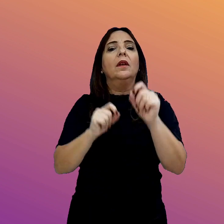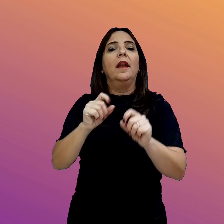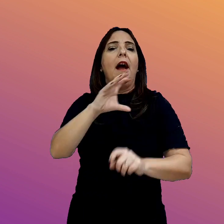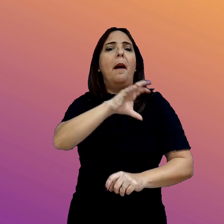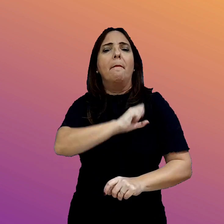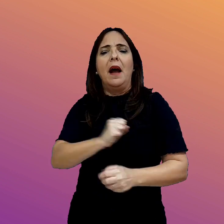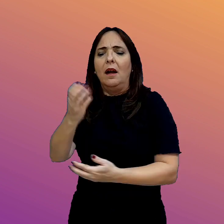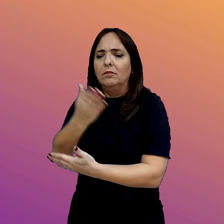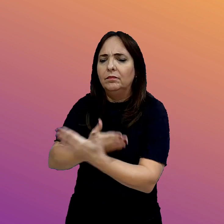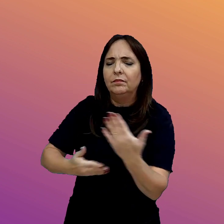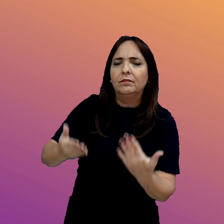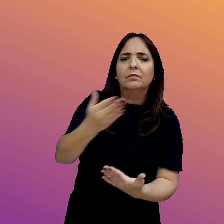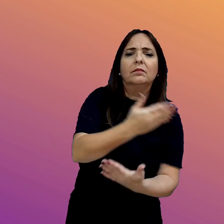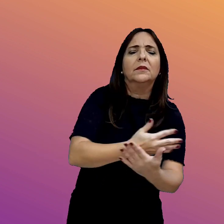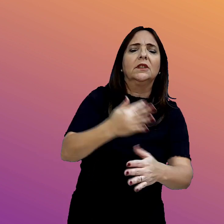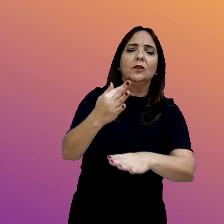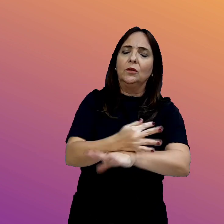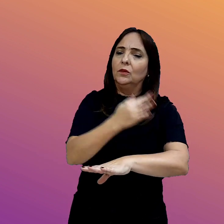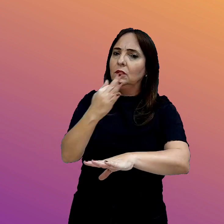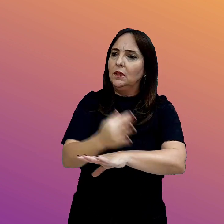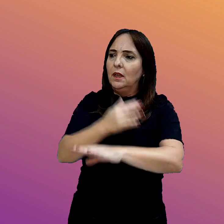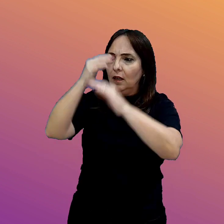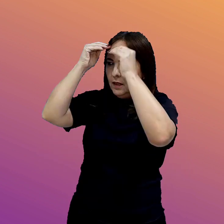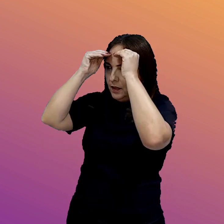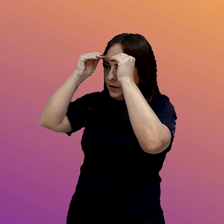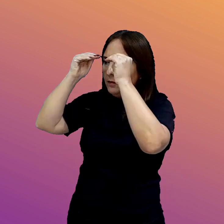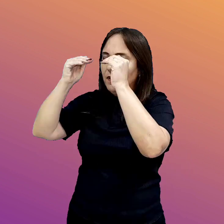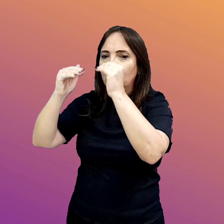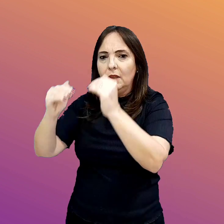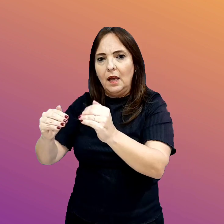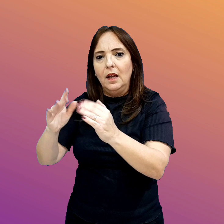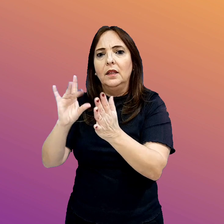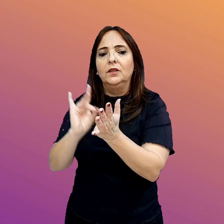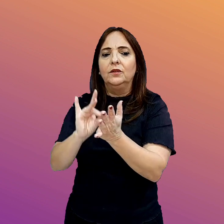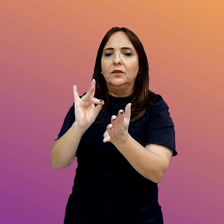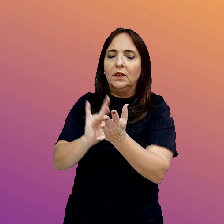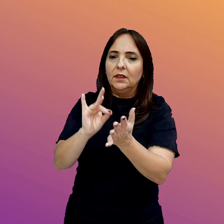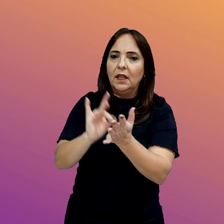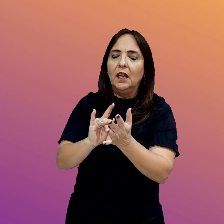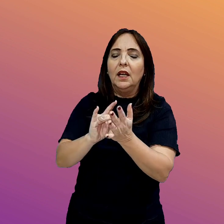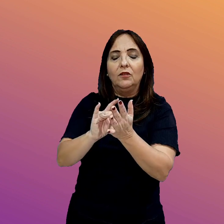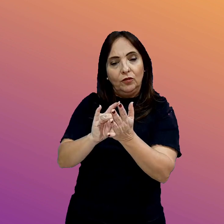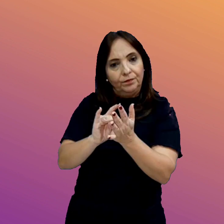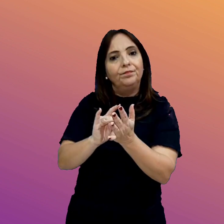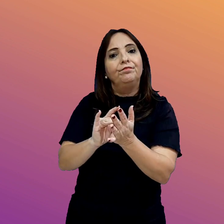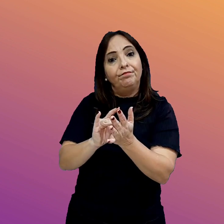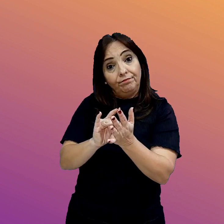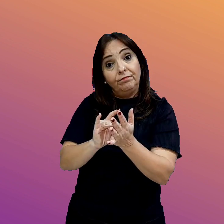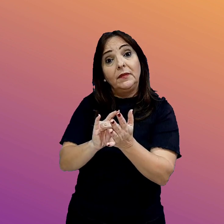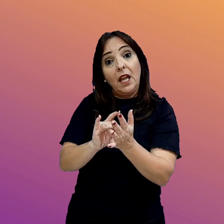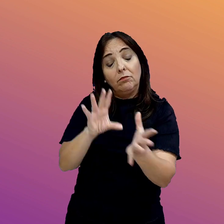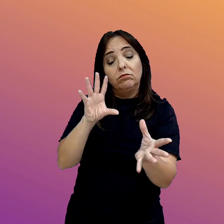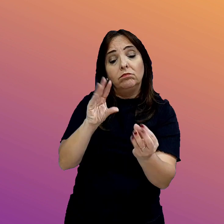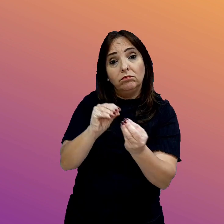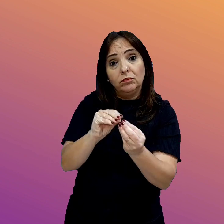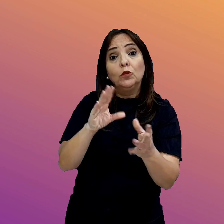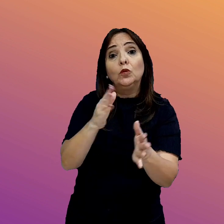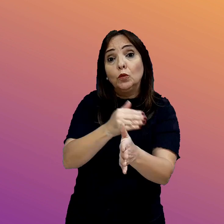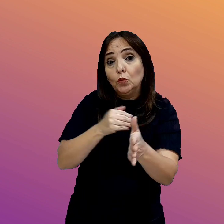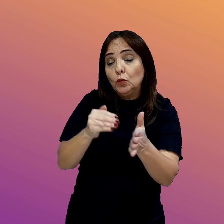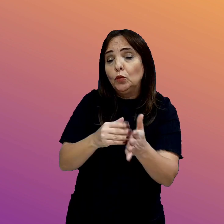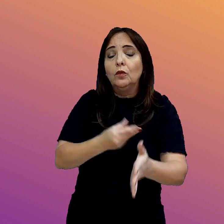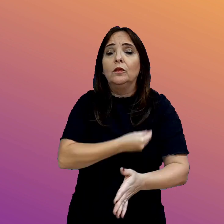tolerar, é respeitar, como a gente acabou de dizer há algum tempo atrás, é tudo isso. E é viver uma vida